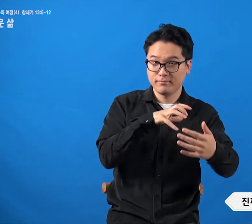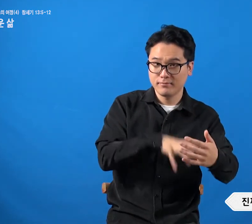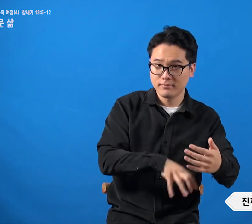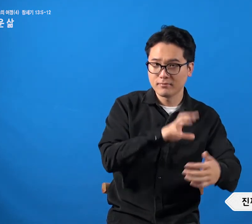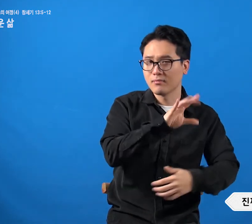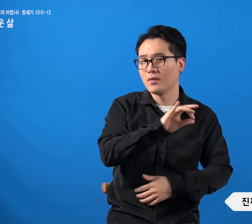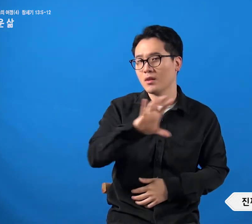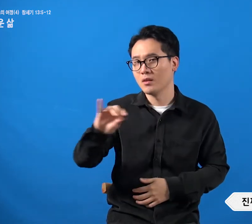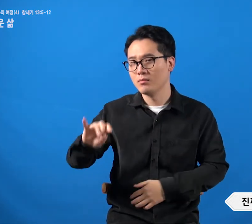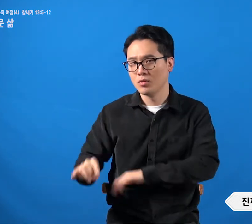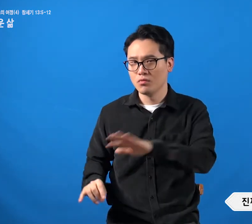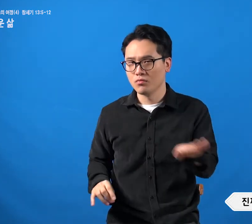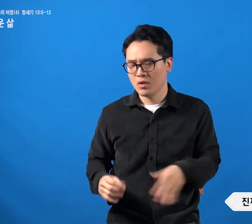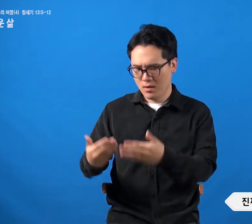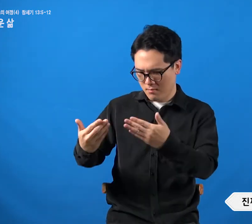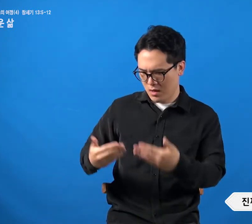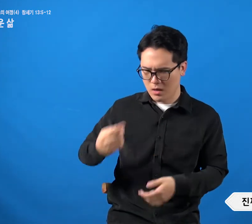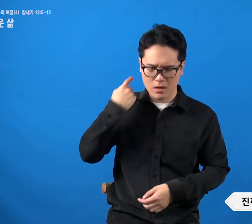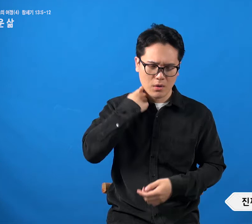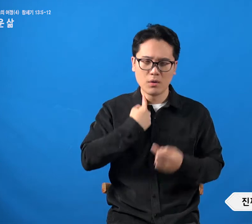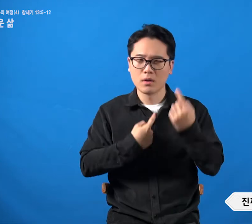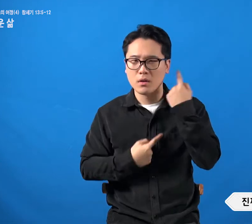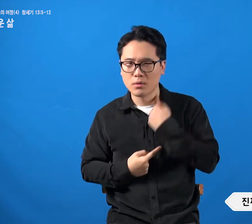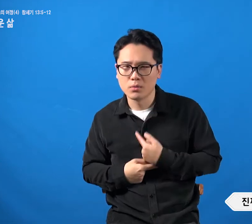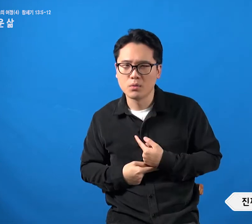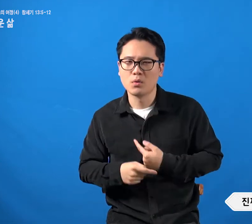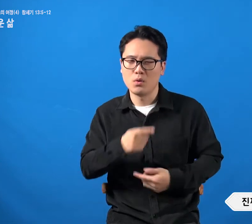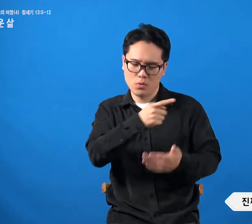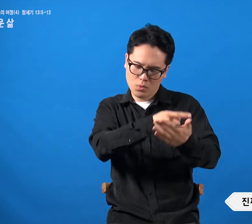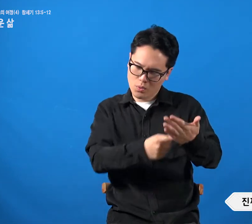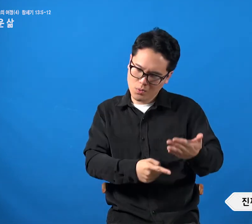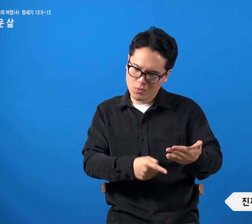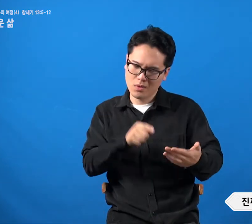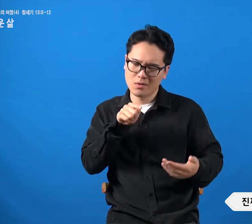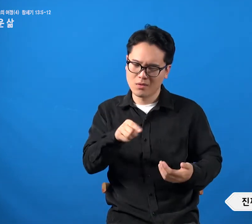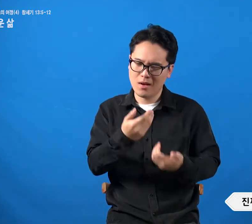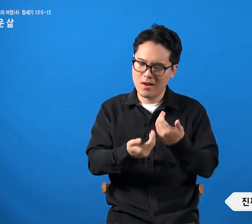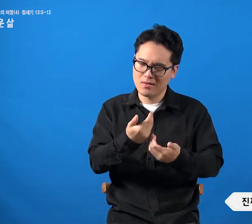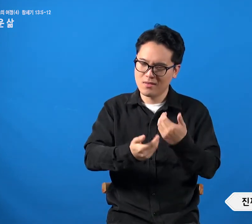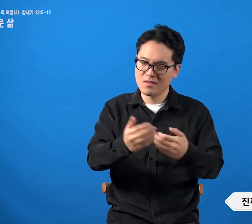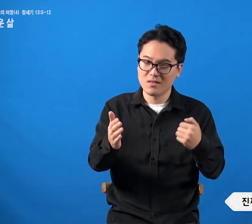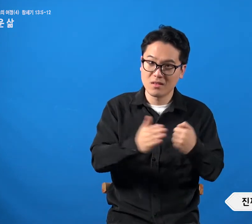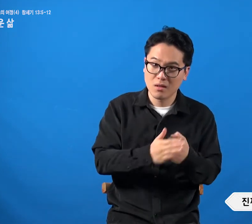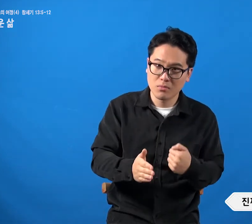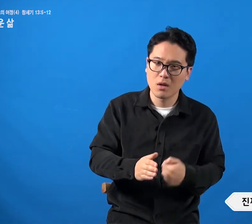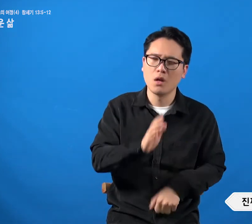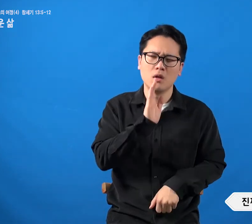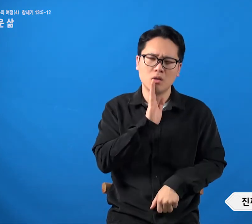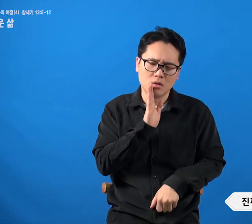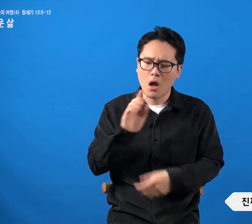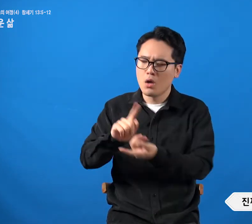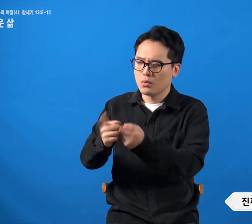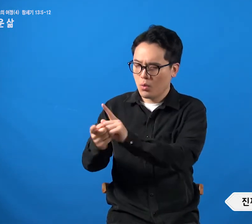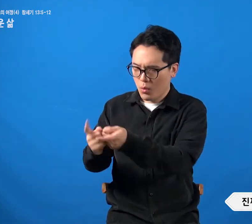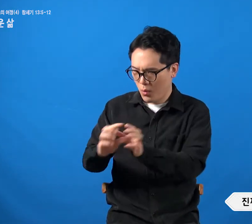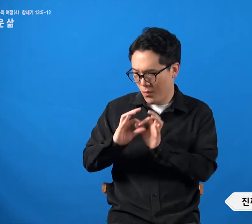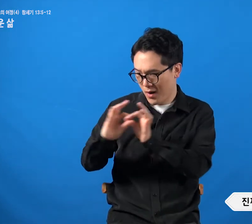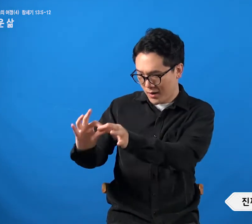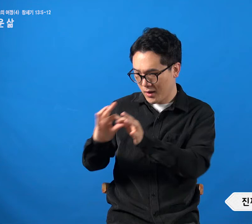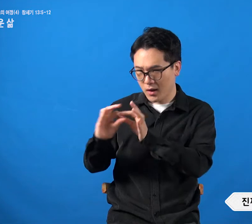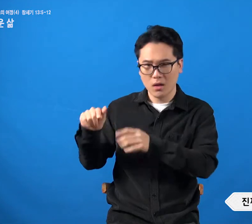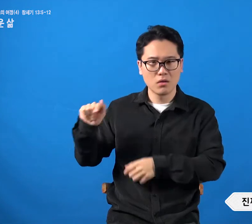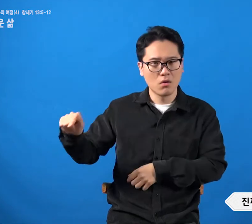때로는 우리가 당하는 손해와 이득과 갈등의 문제 때문에 우리의 진정한 서로를 향한 관계를